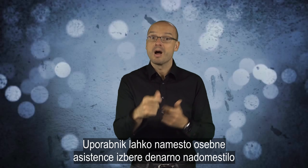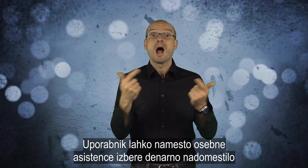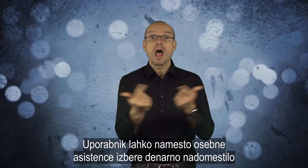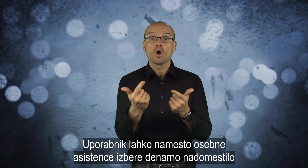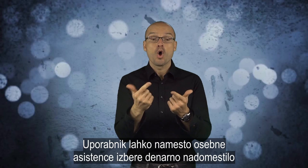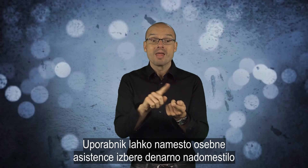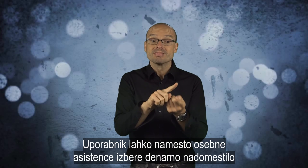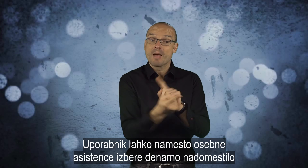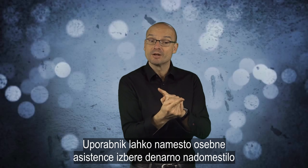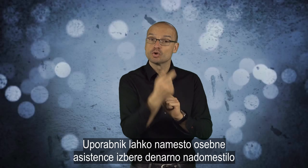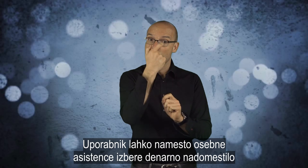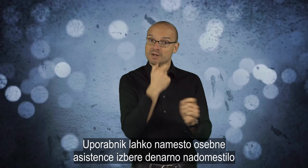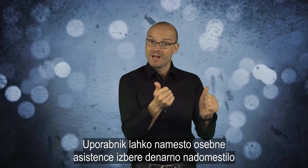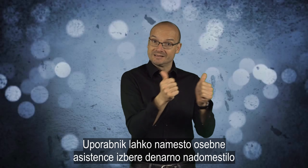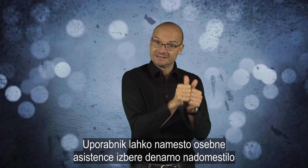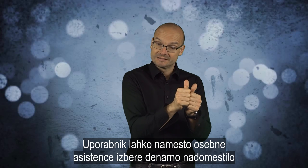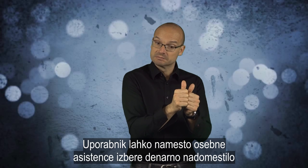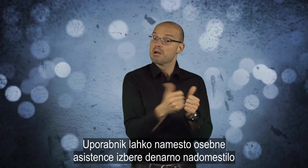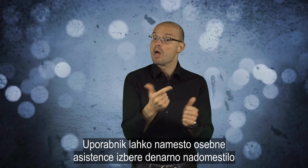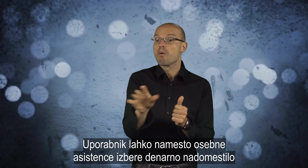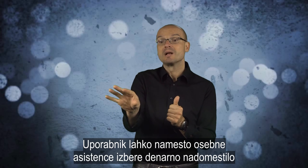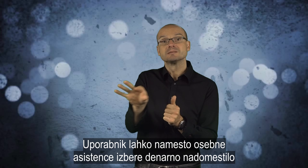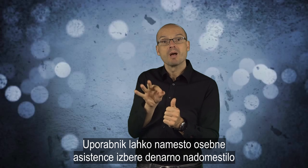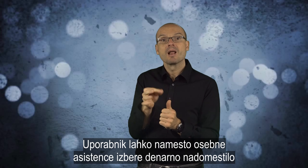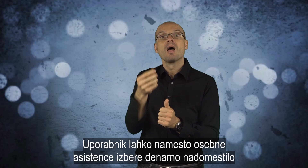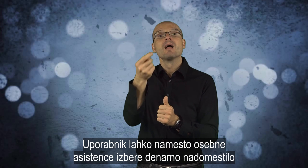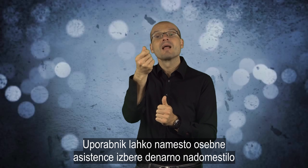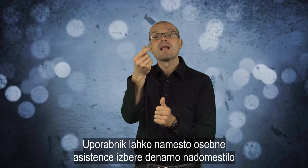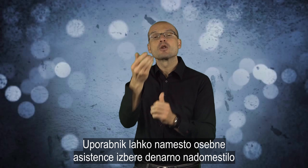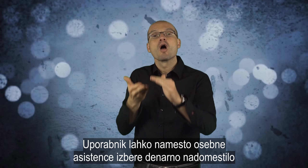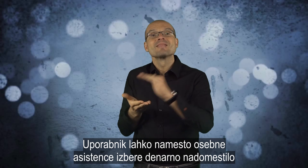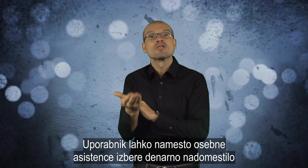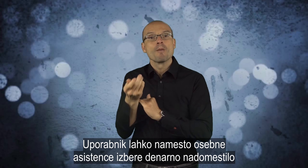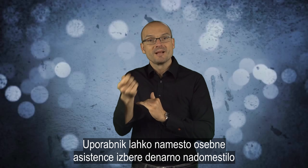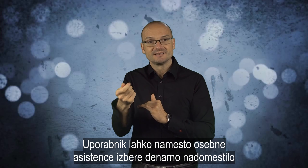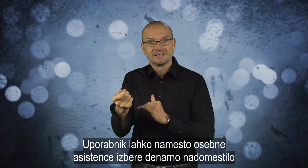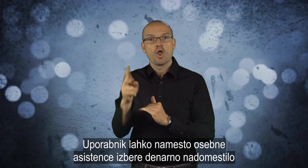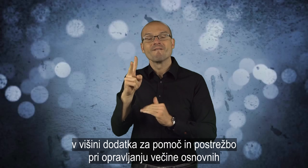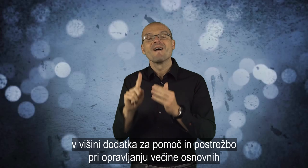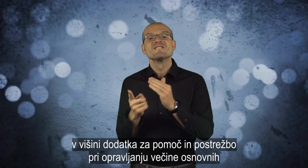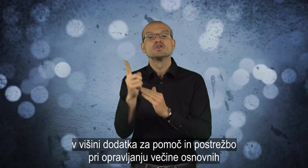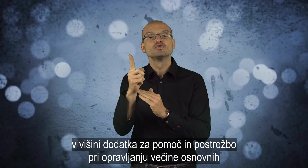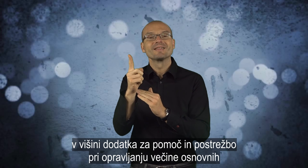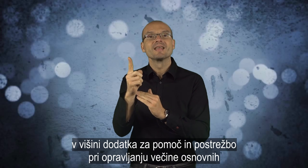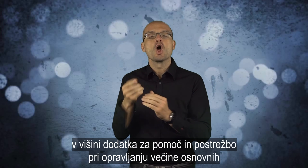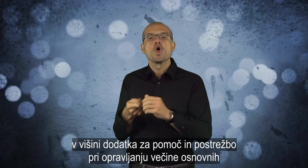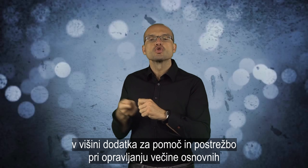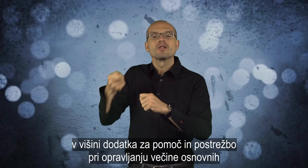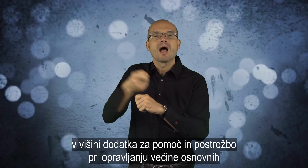Uporabnik lahko namesto osebne asistence izbere denarno nadomestilo v višini dodatka za pomoč in postrežbo